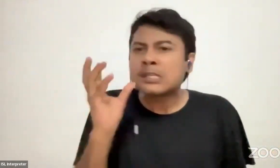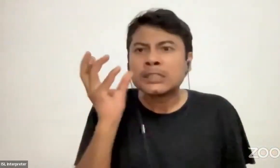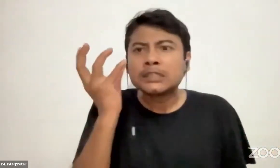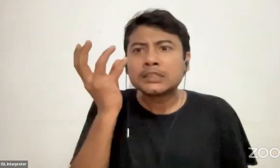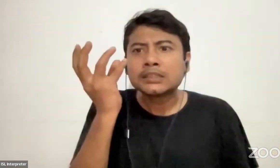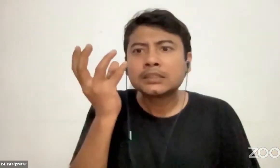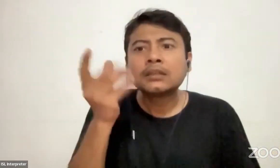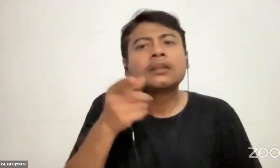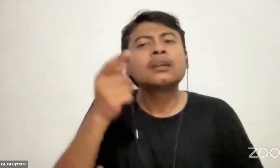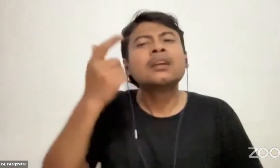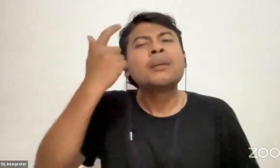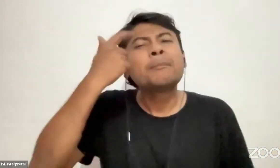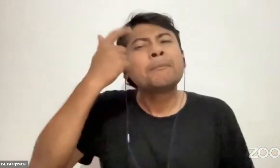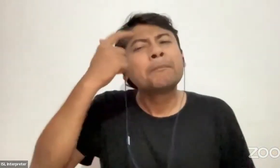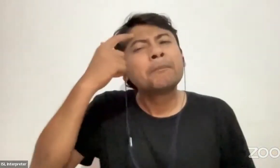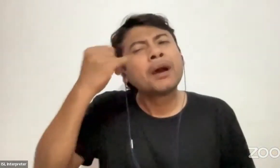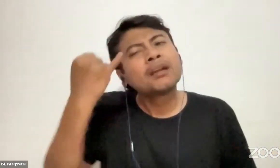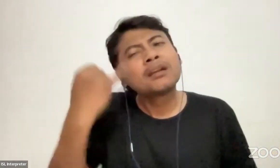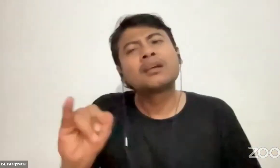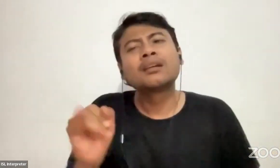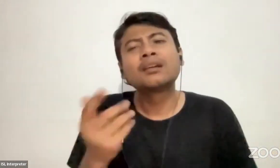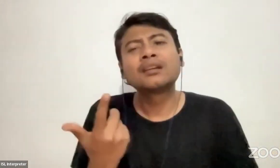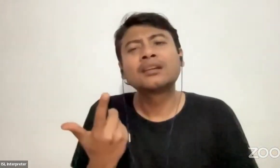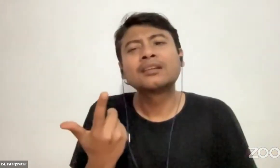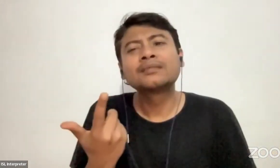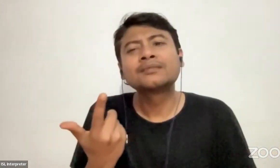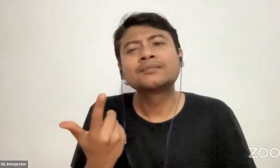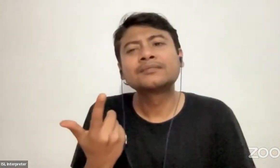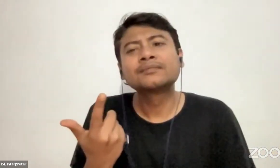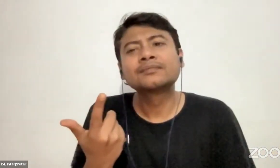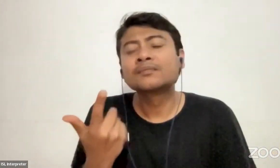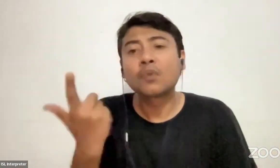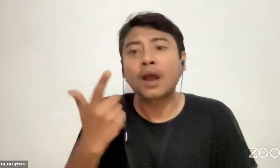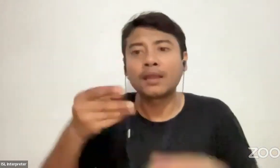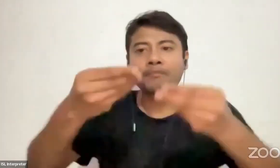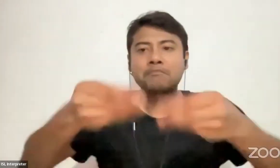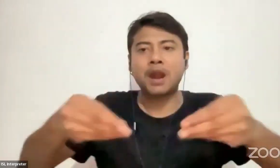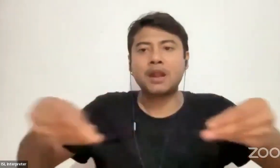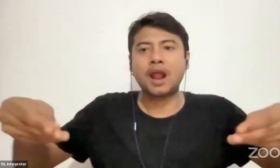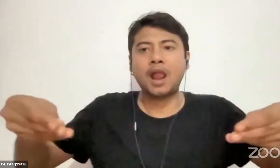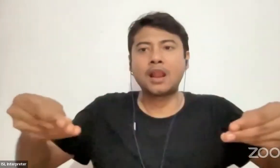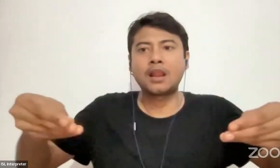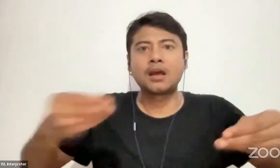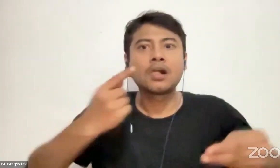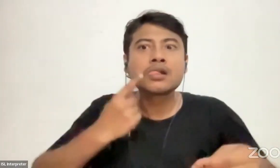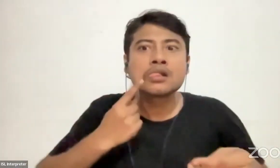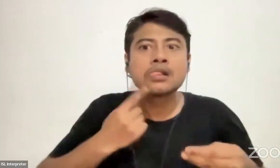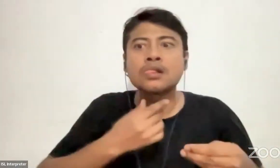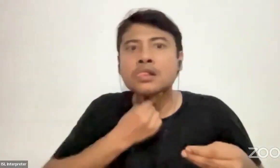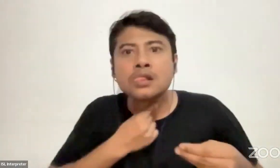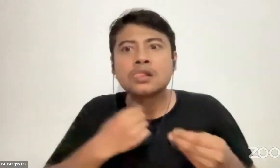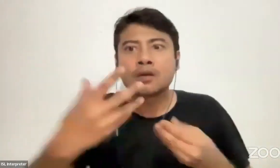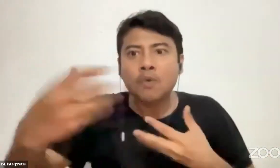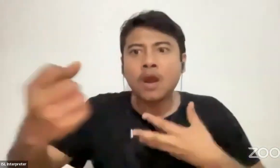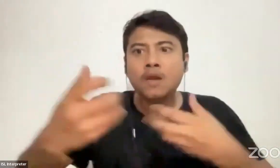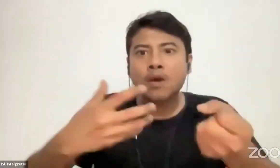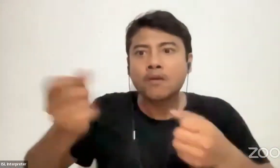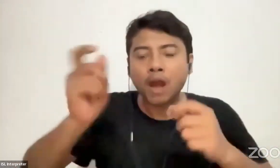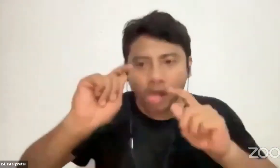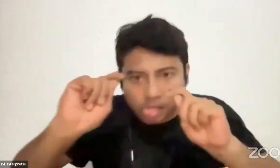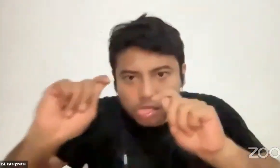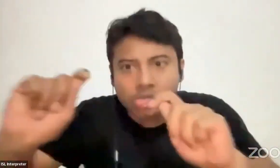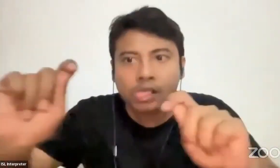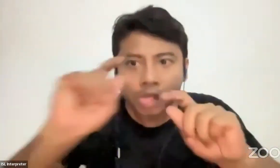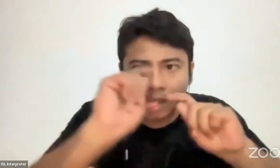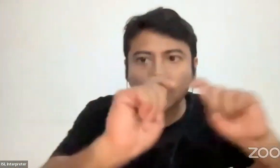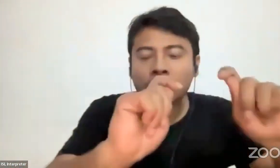जाना। ये जो भौतिक इच्छाएं हैं ये हमारी बुद्धि को किडनैप कर लेती हैं। अब कोई किडनैप हो गया, आप सोचिए आपके